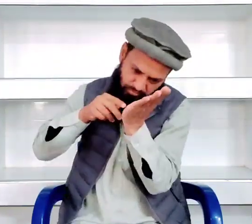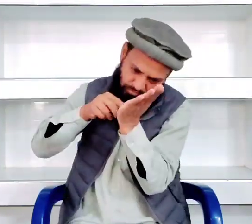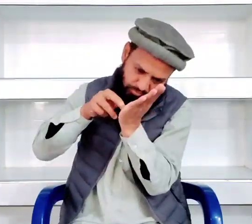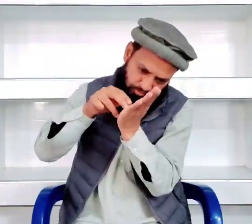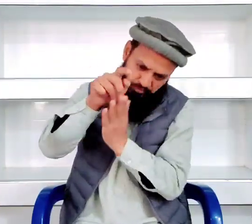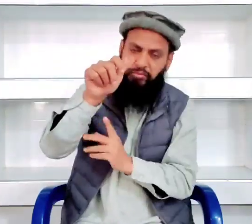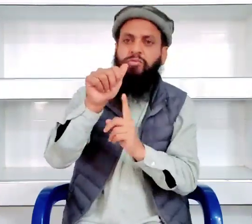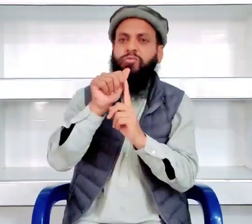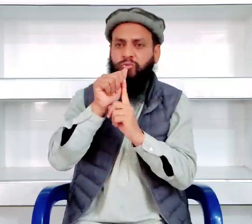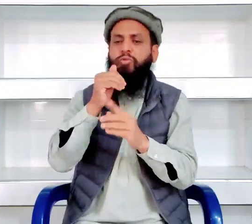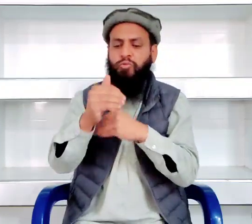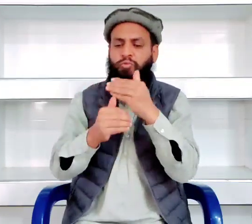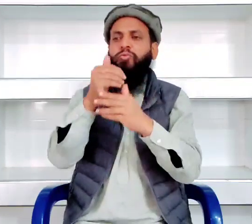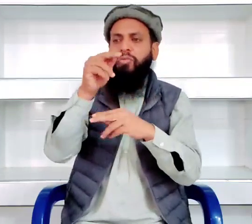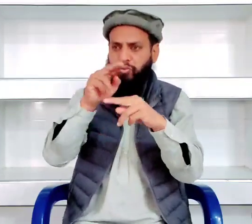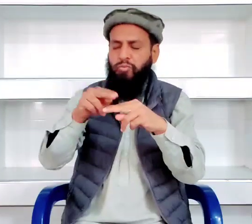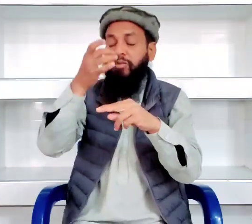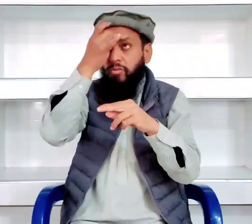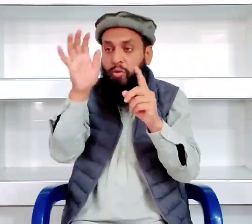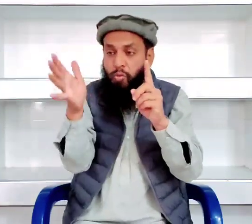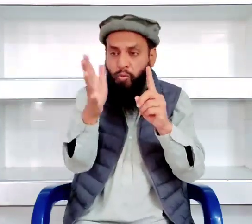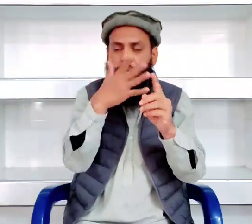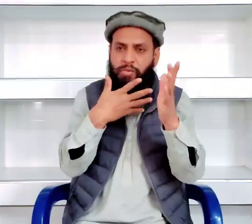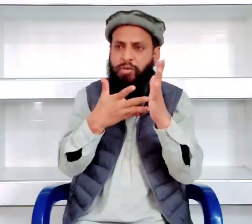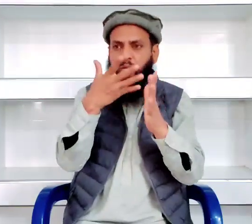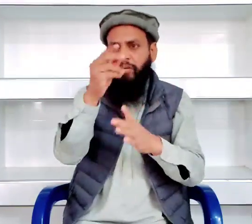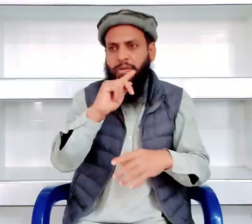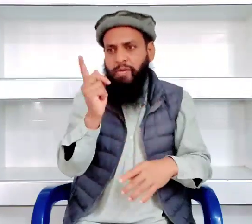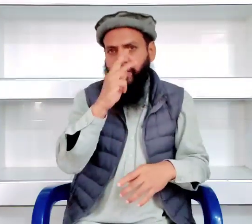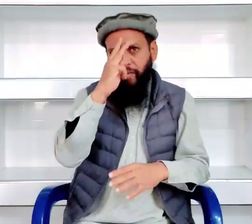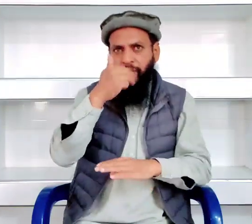دیگر مسائل جڑے ہیں انشاءاللہ اندر میں بیان کریں گے واخر دعوانا الحمدللہ رب العالمین